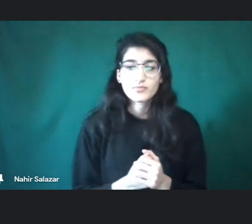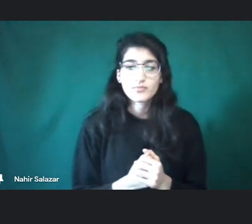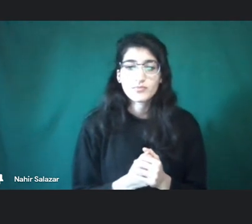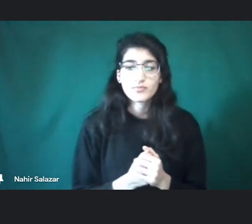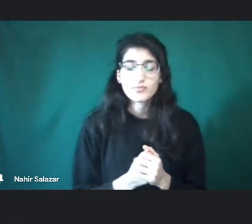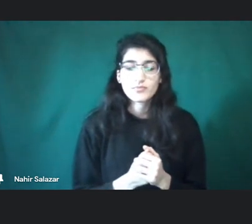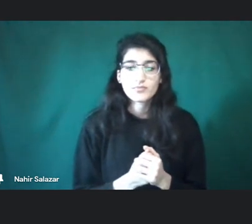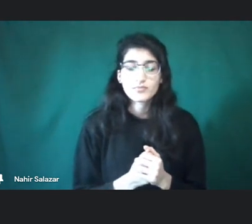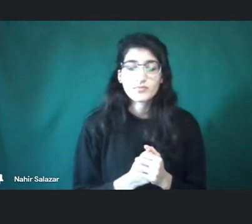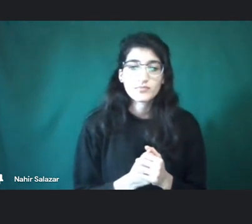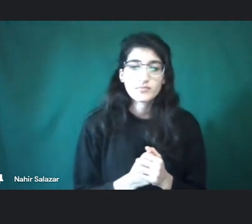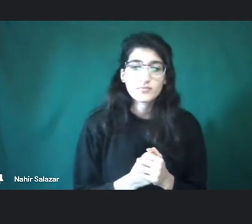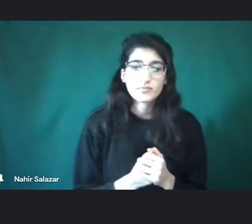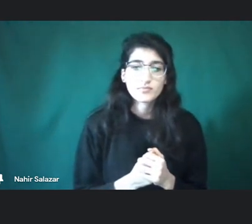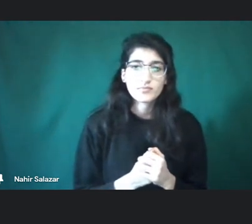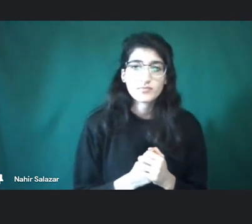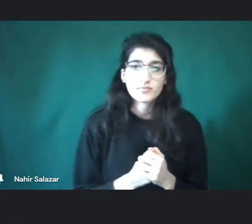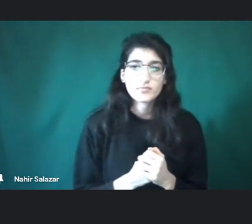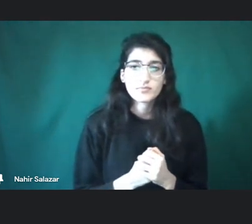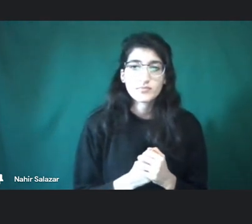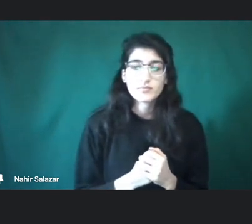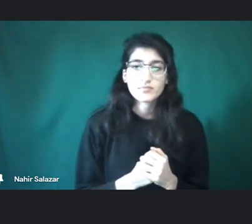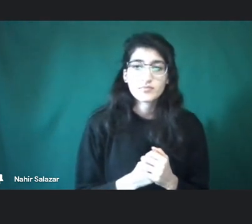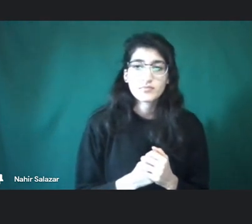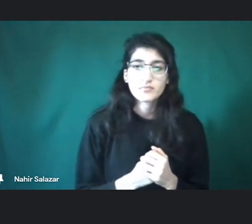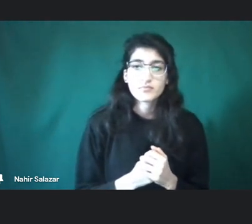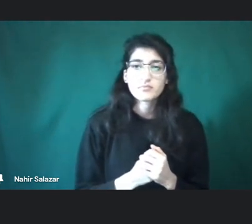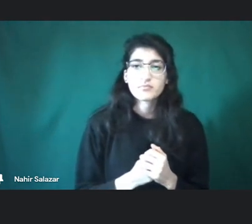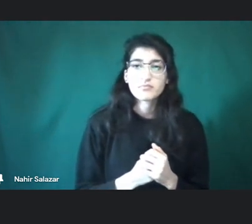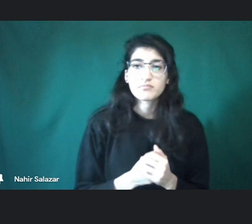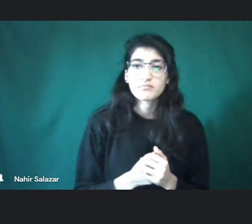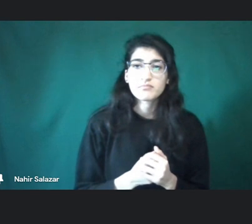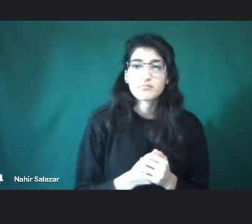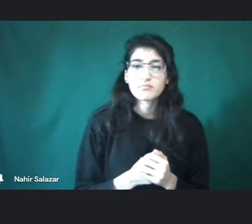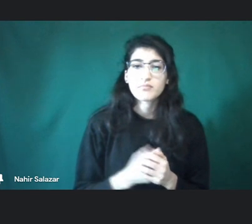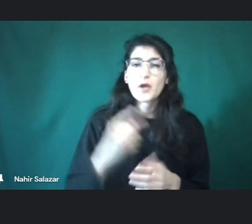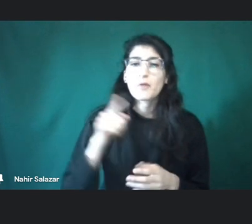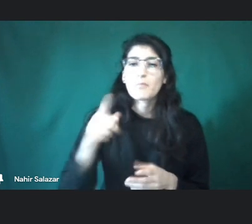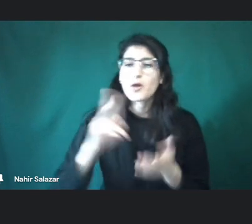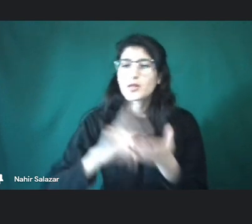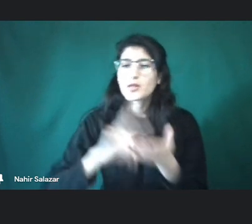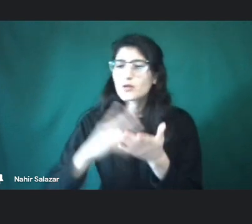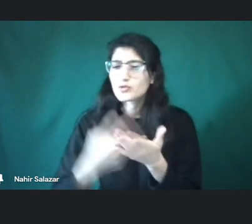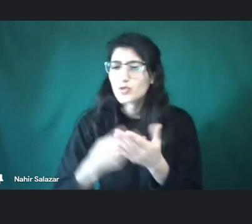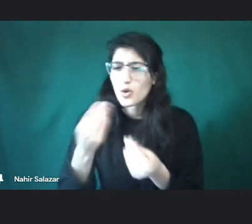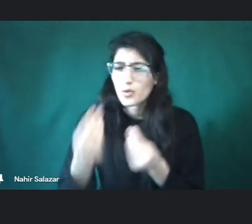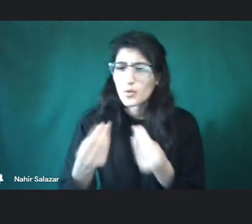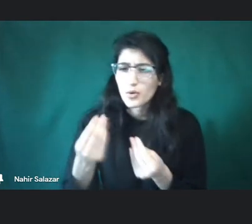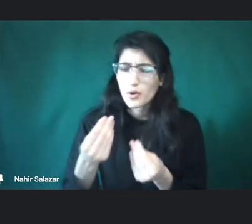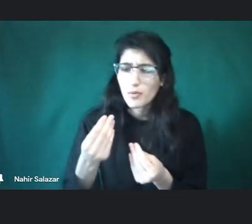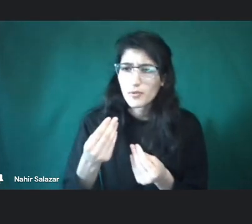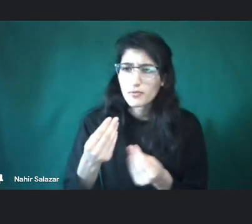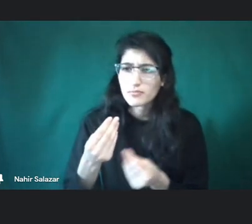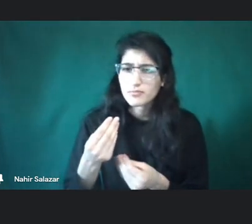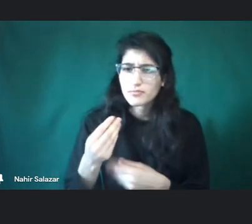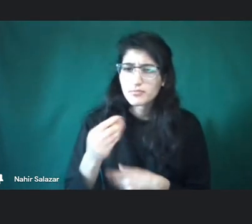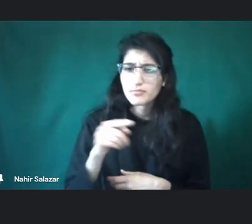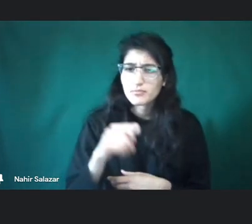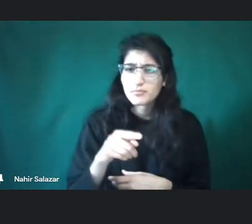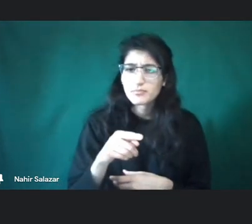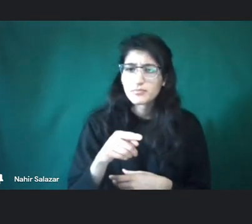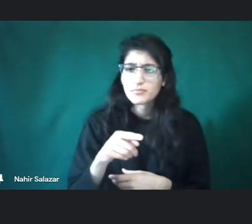Está, ¿vos cómo le hiciste la traducción, Bárbara? ¿Está?